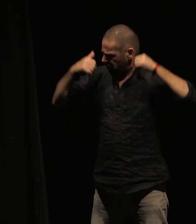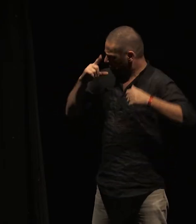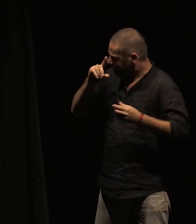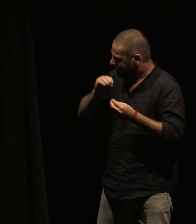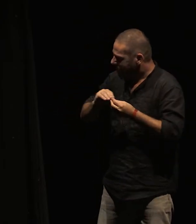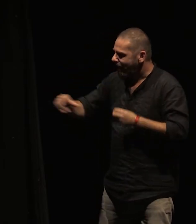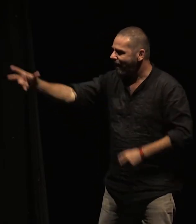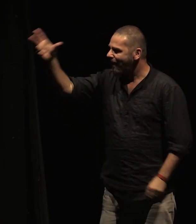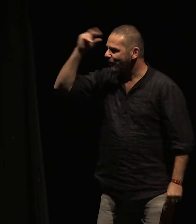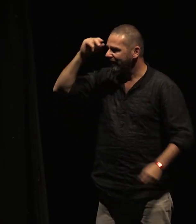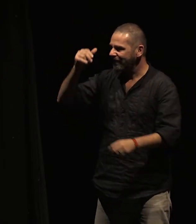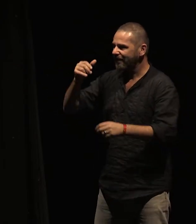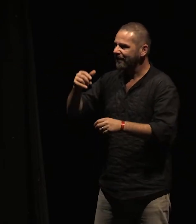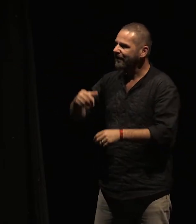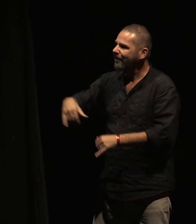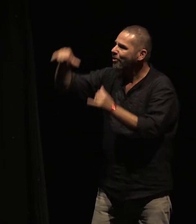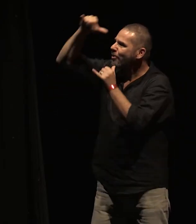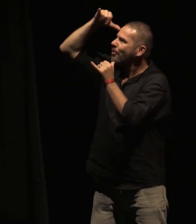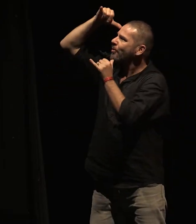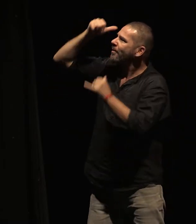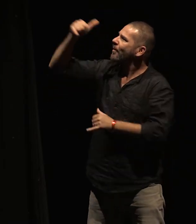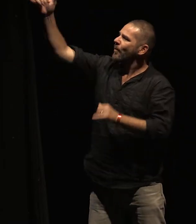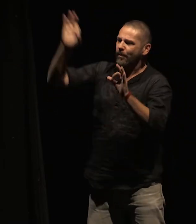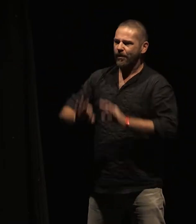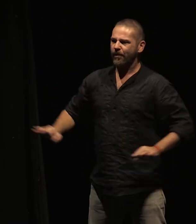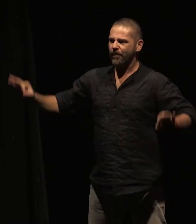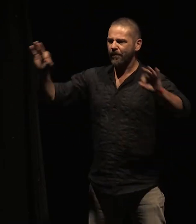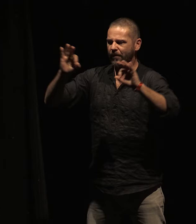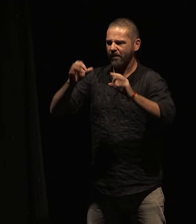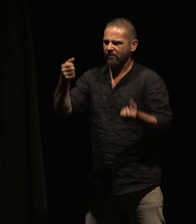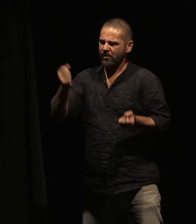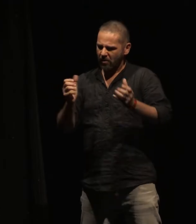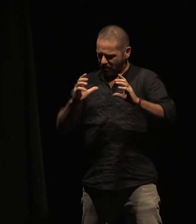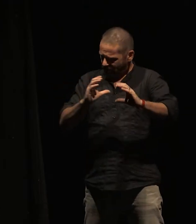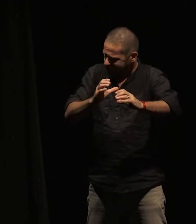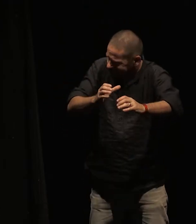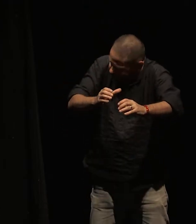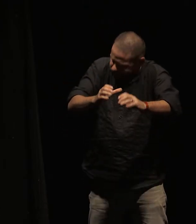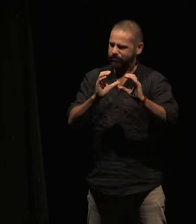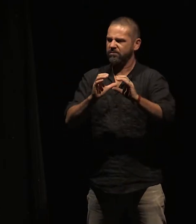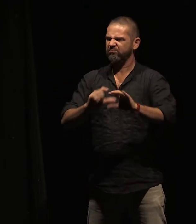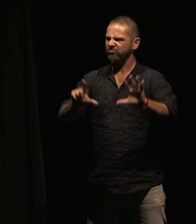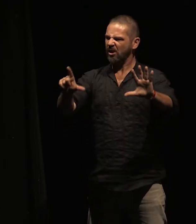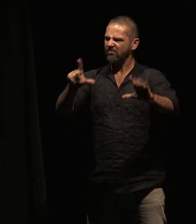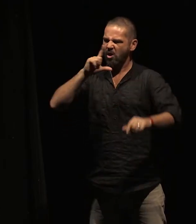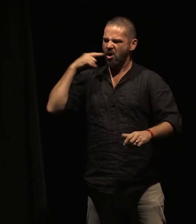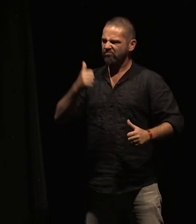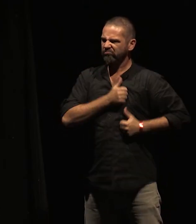Notre véhicule s'arrêta, les sept hommes de l'escouade en descendirent de même qu'un prêtre avec le Saint-Cœur de Jésus